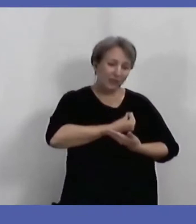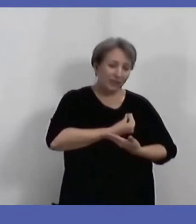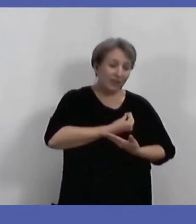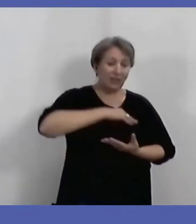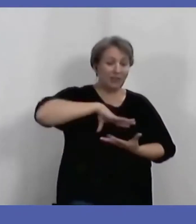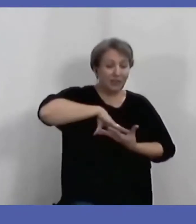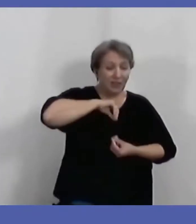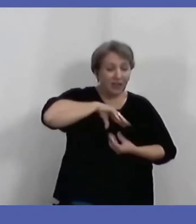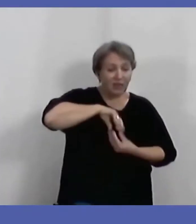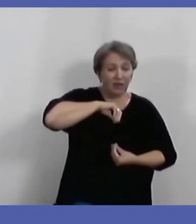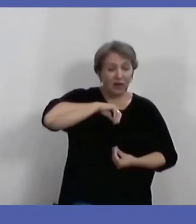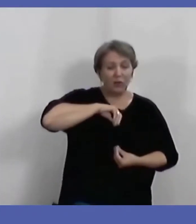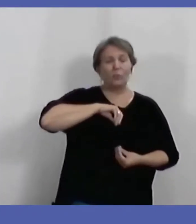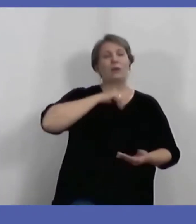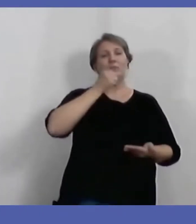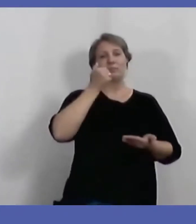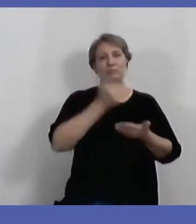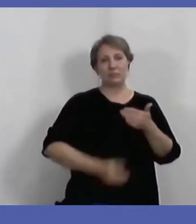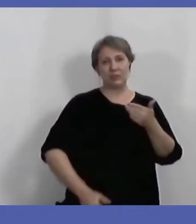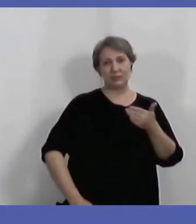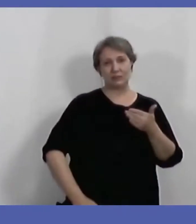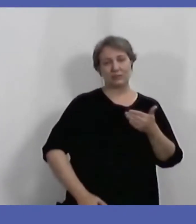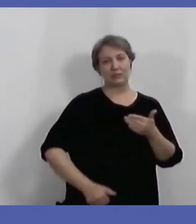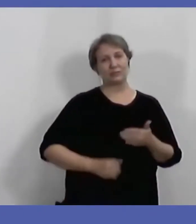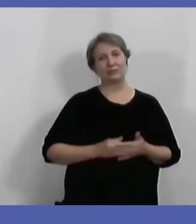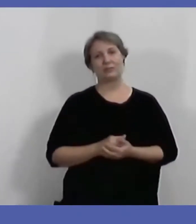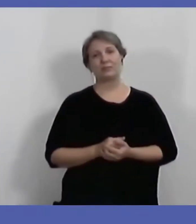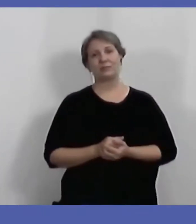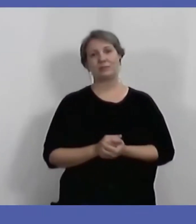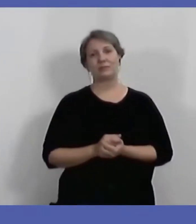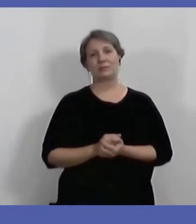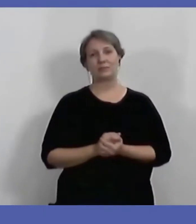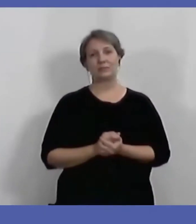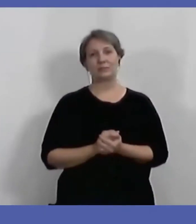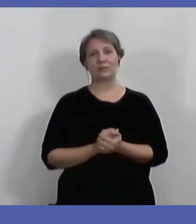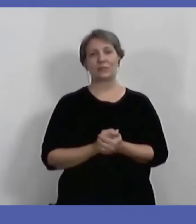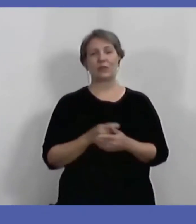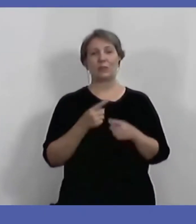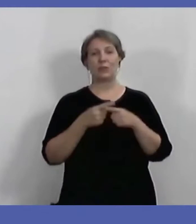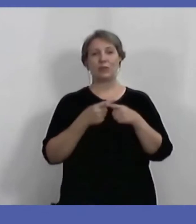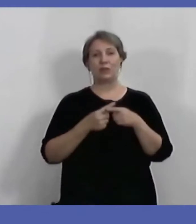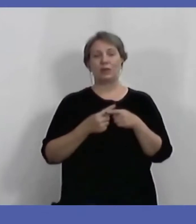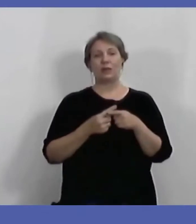alma e perder a vida da alma. Porque o irmão Pedro, acho que na mensagem